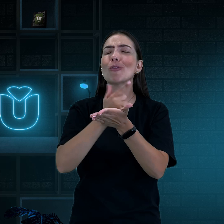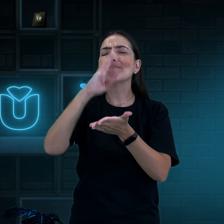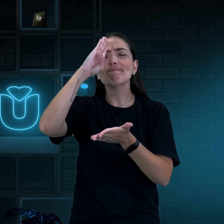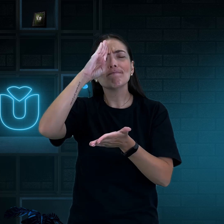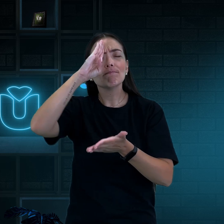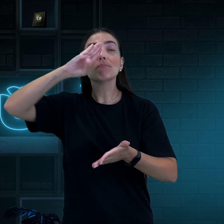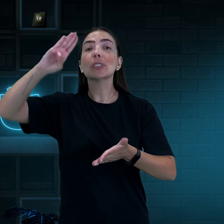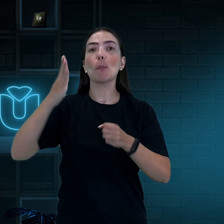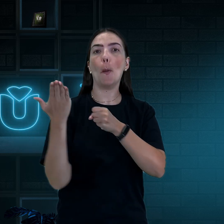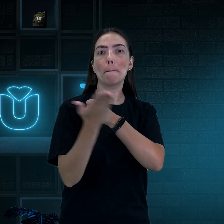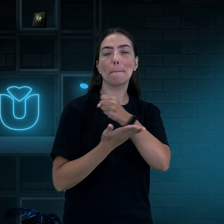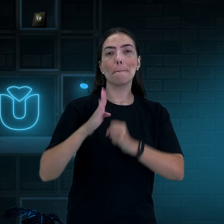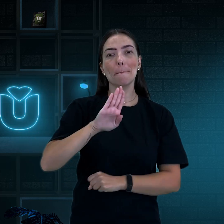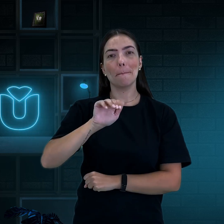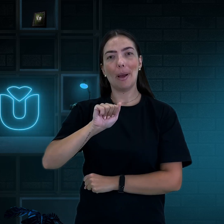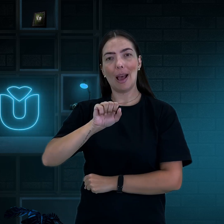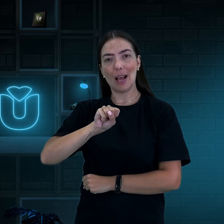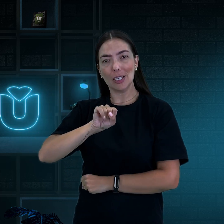surdas pegando um livro básico.